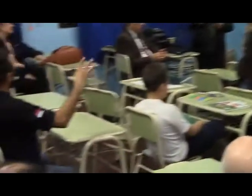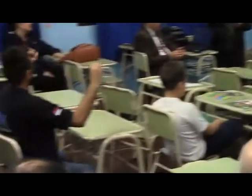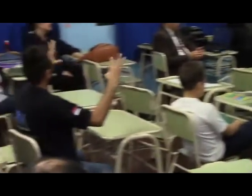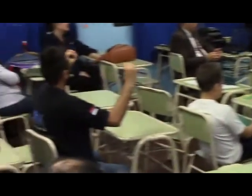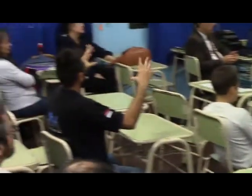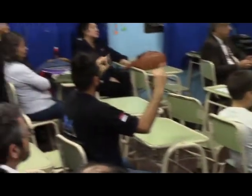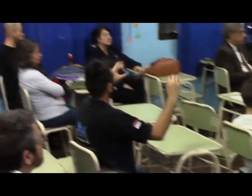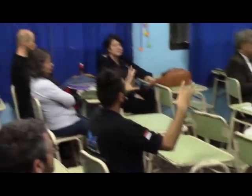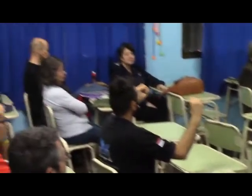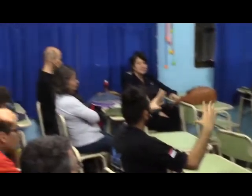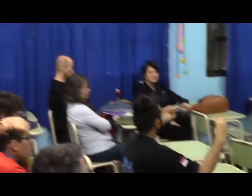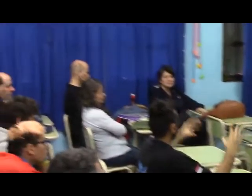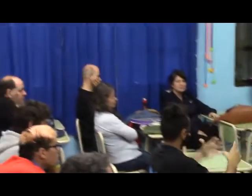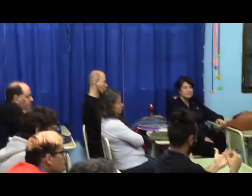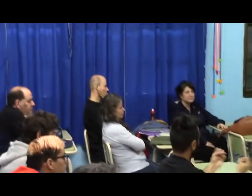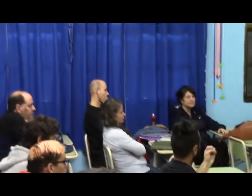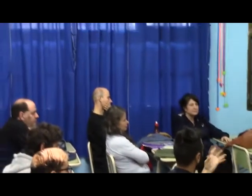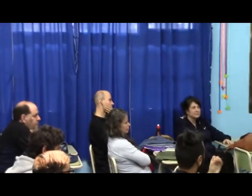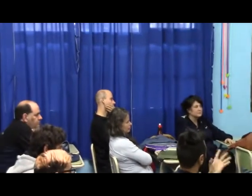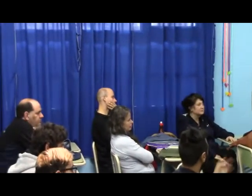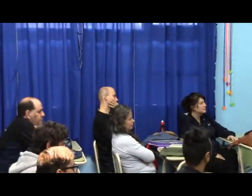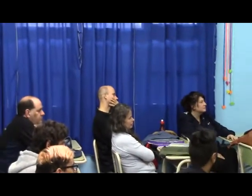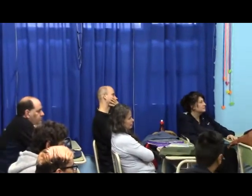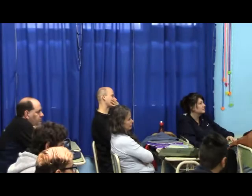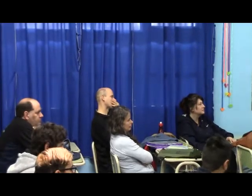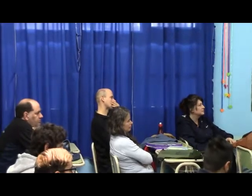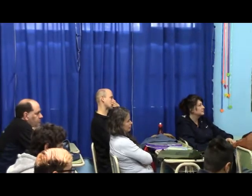audiovisual se maneja mucho por imagen.